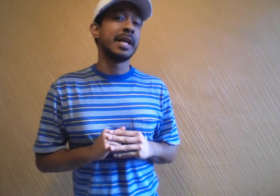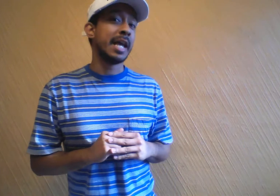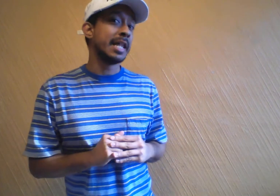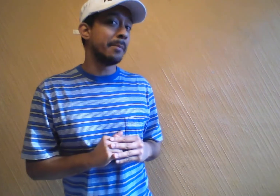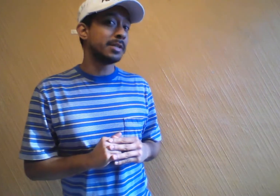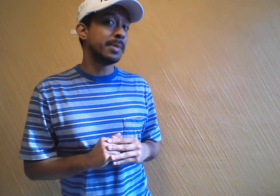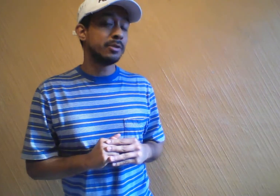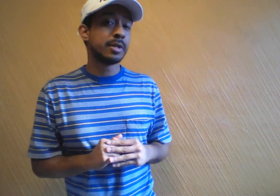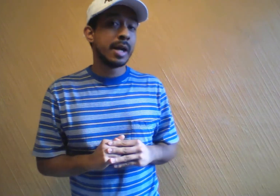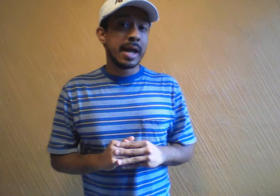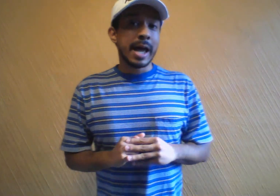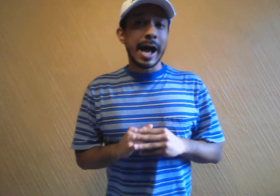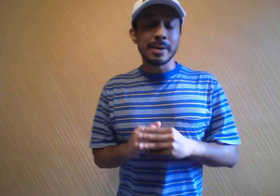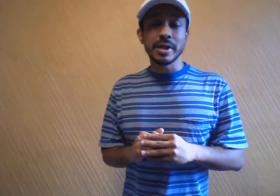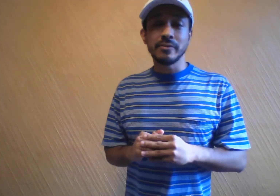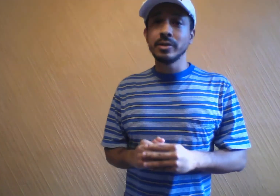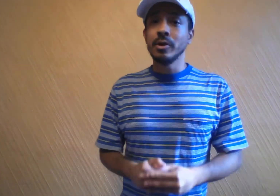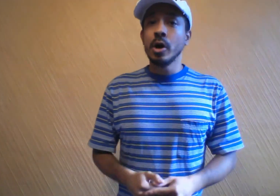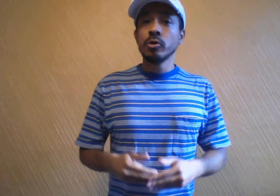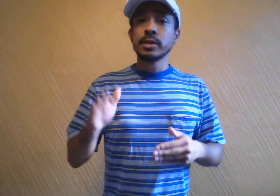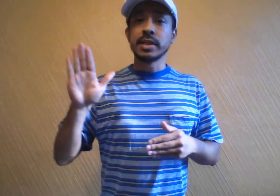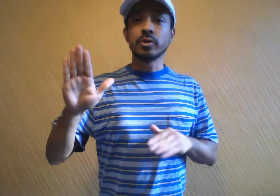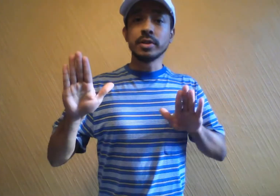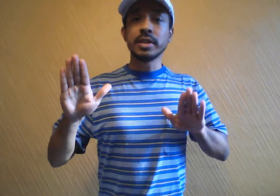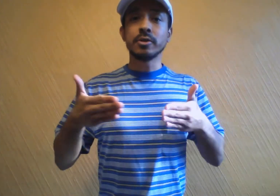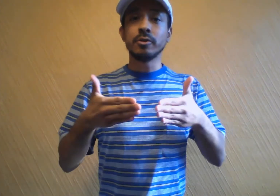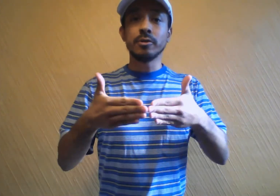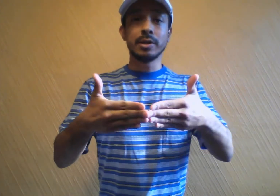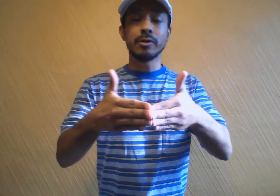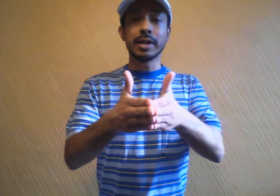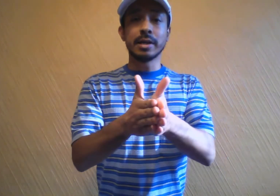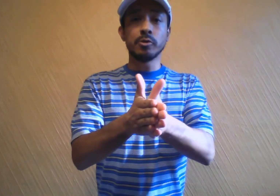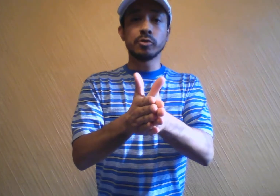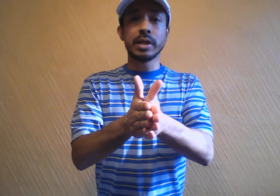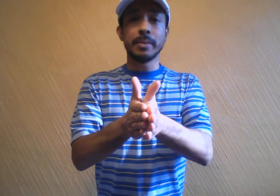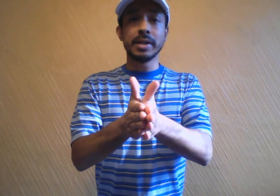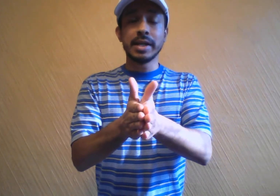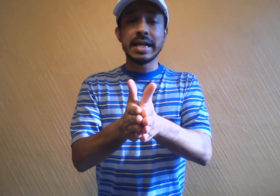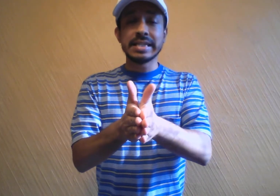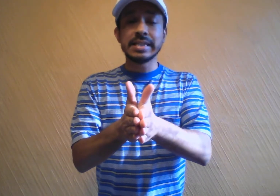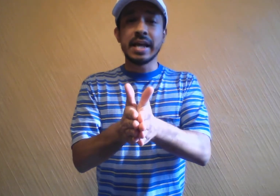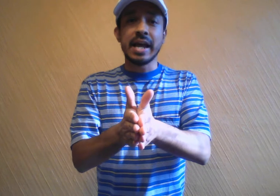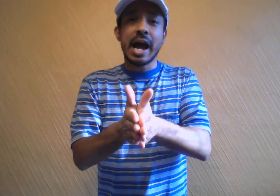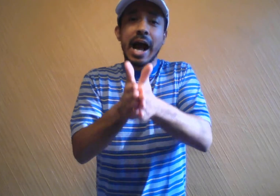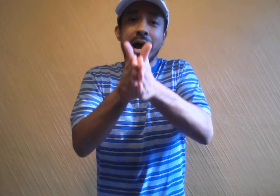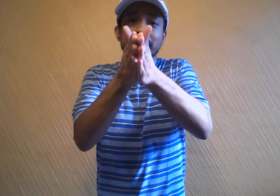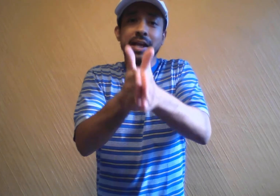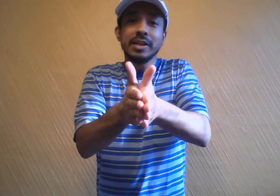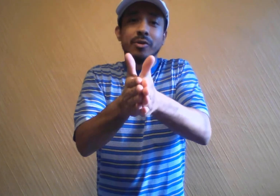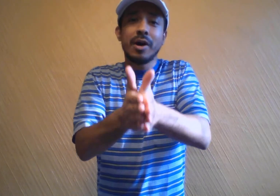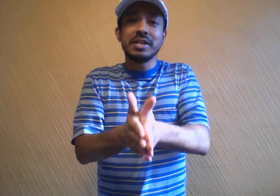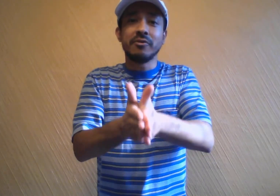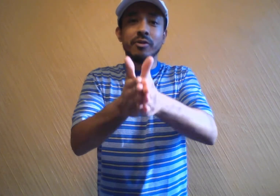y en ambas manos. ¿A qué me refiero? 5 y 5, y lo que hacemos únicamente es de adentro hacia